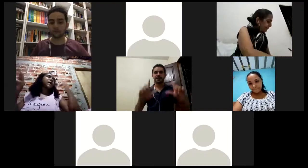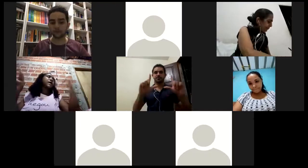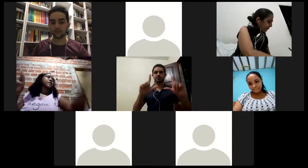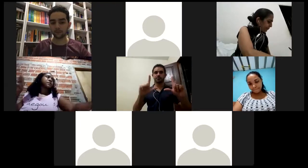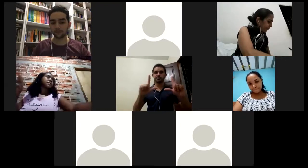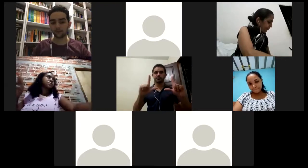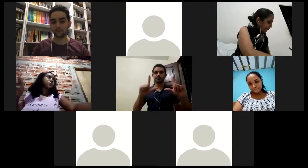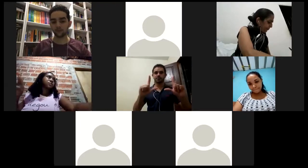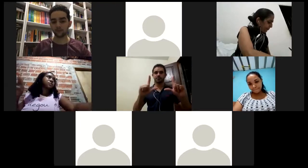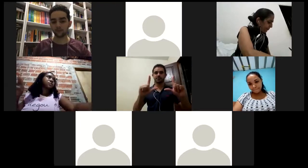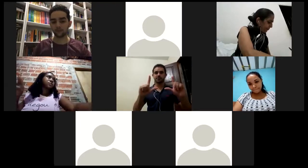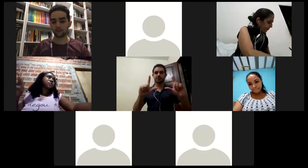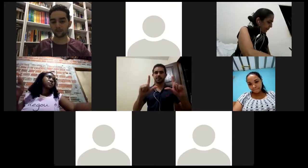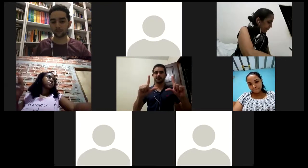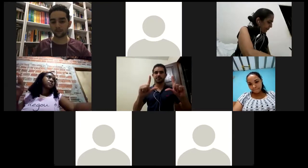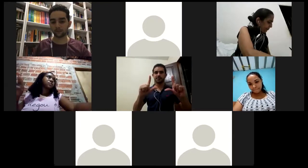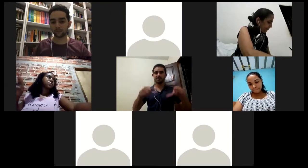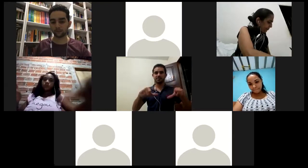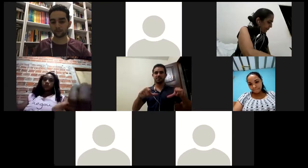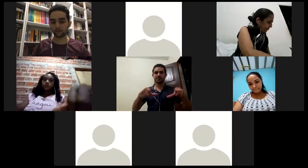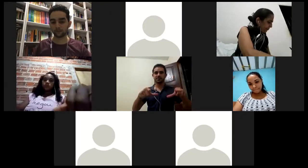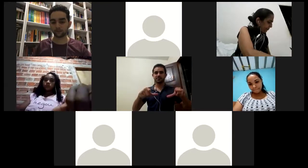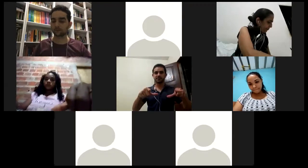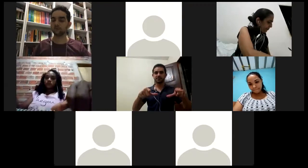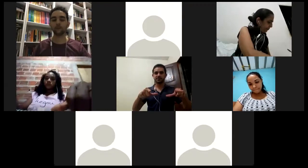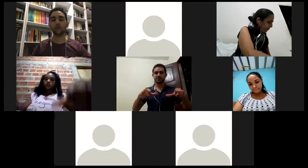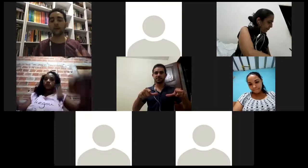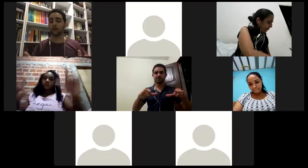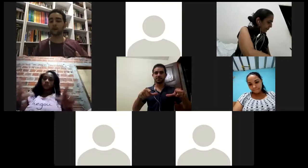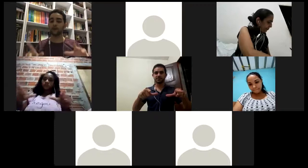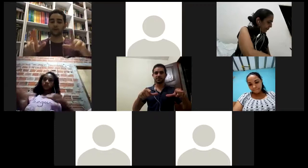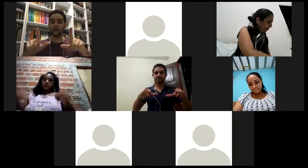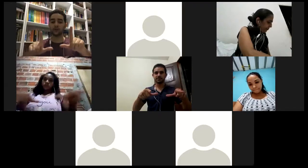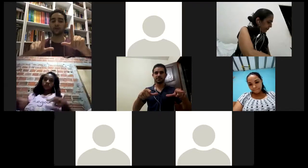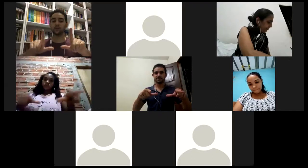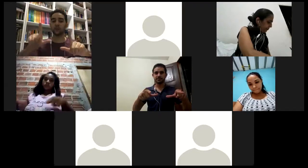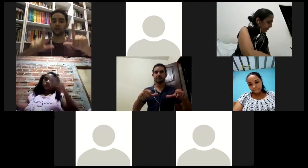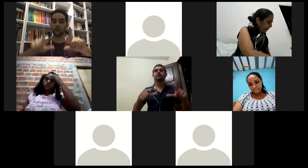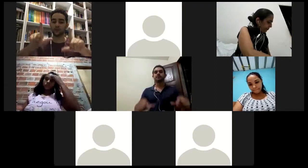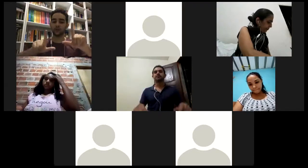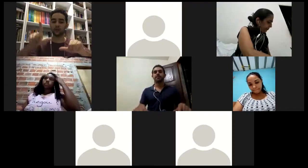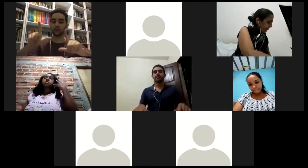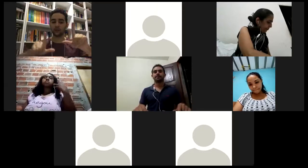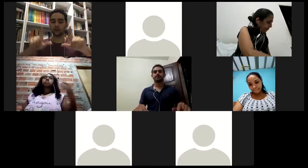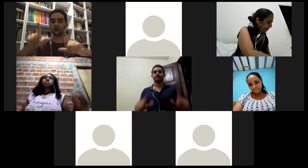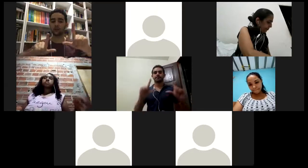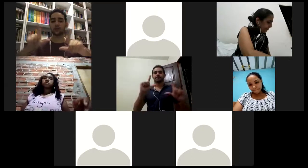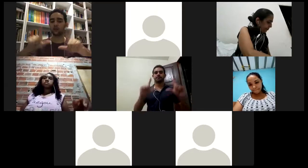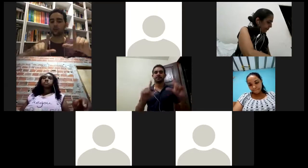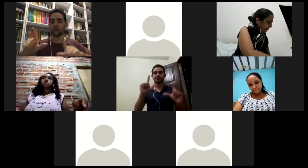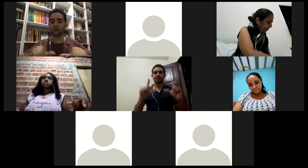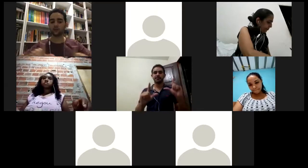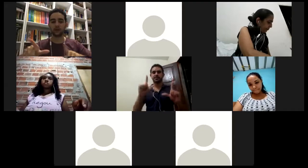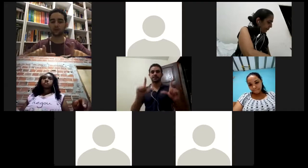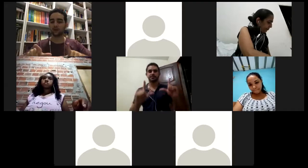Trabalhar é com os dedos para cima ou para frente? Não tem muita diferença, mas normalmente você encontra assim. Só que quando